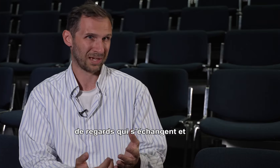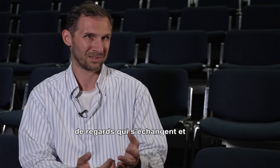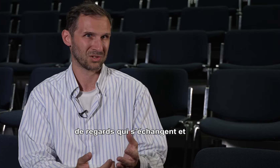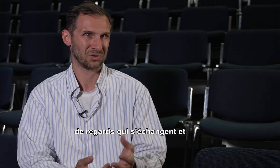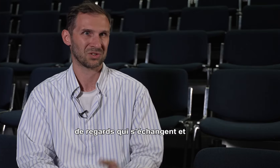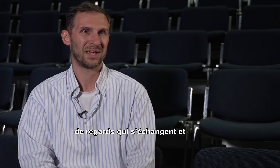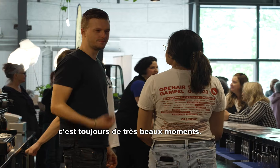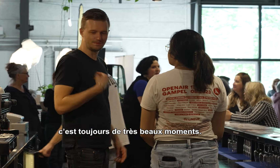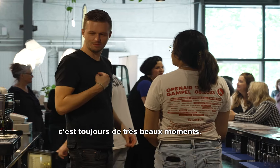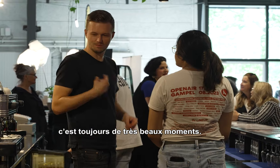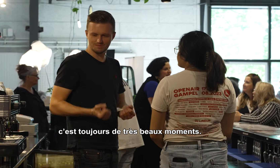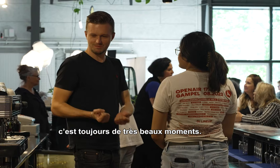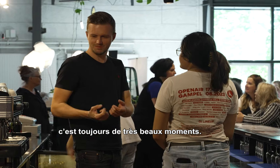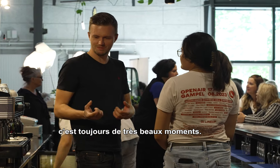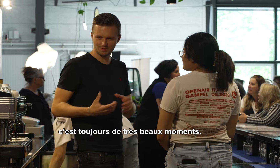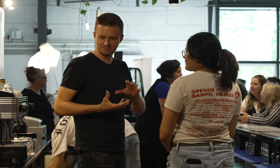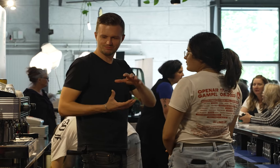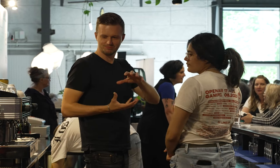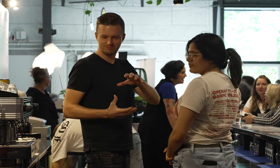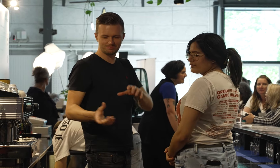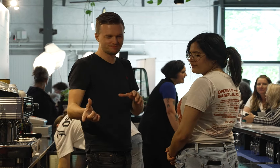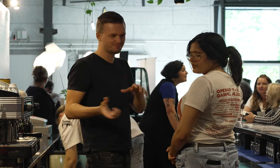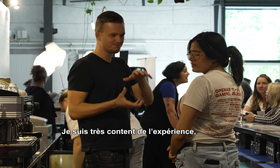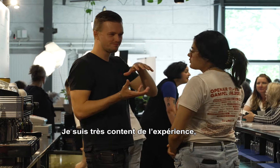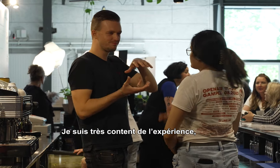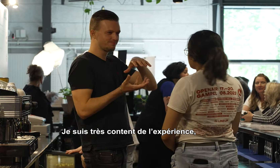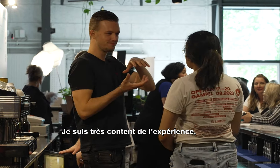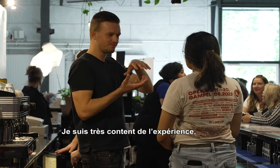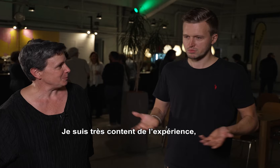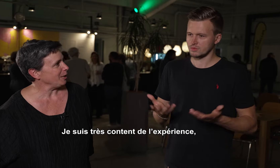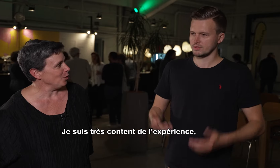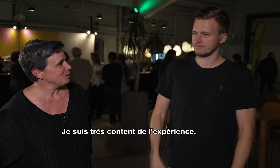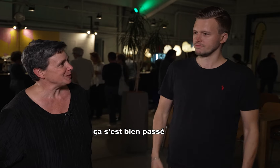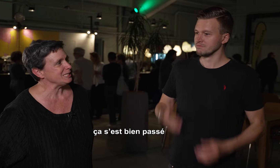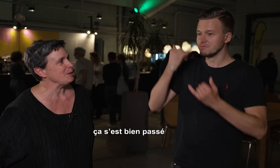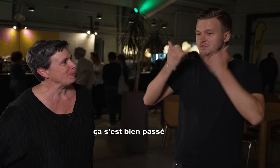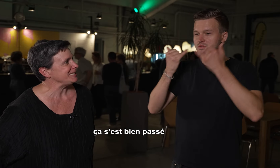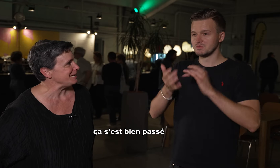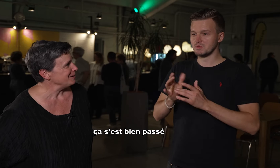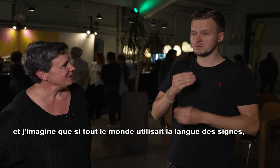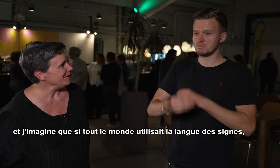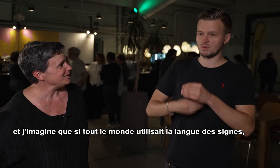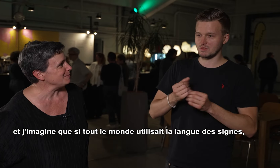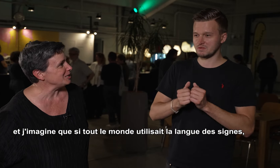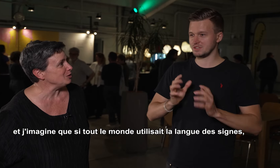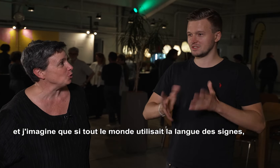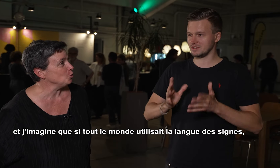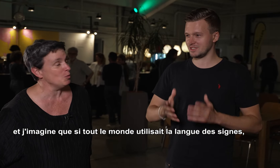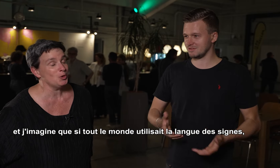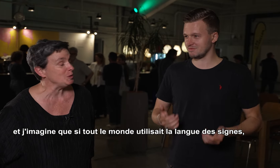qui s'échangent et c'est toujours des très beaux moments. Je suis très contente de l'expérience, ça s'est bien passé. Et j'imagine que tout le monde